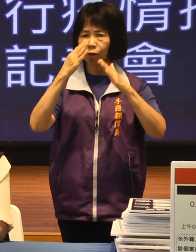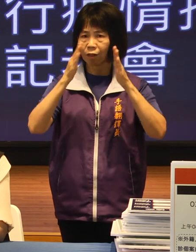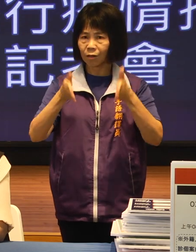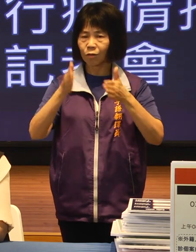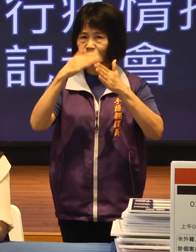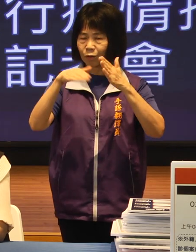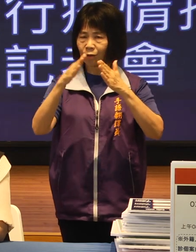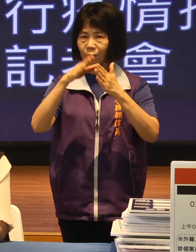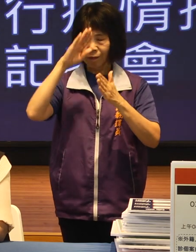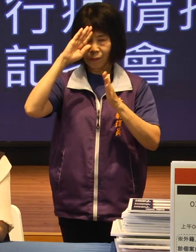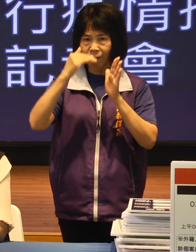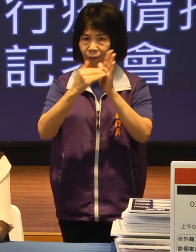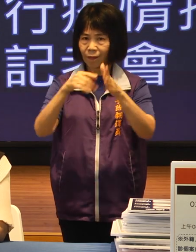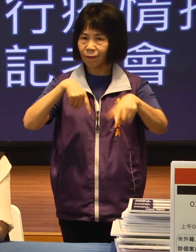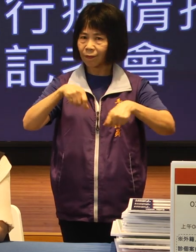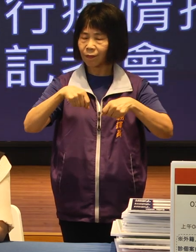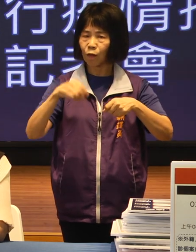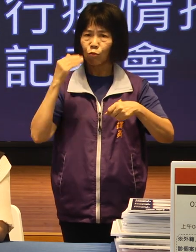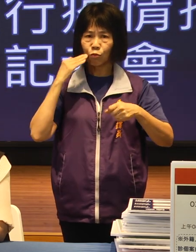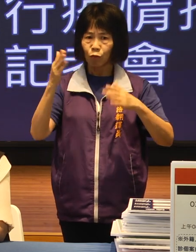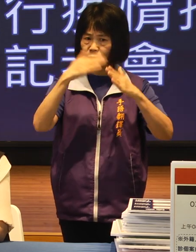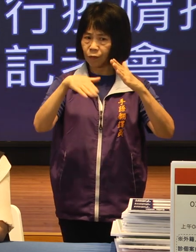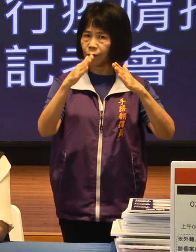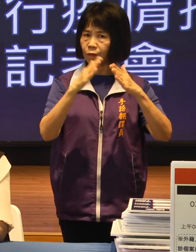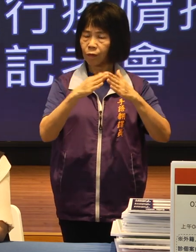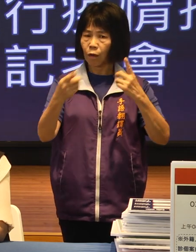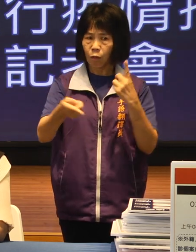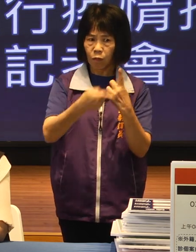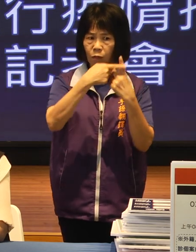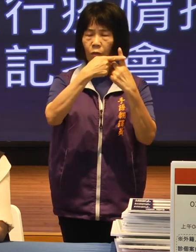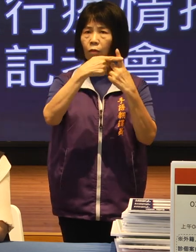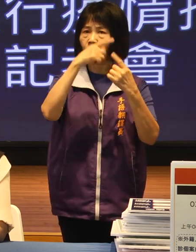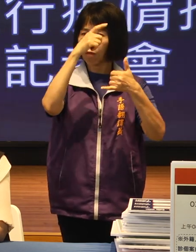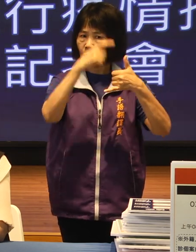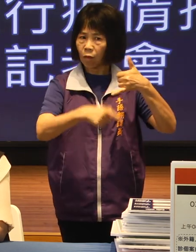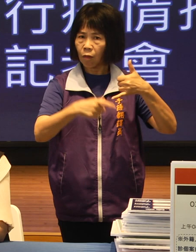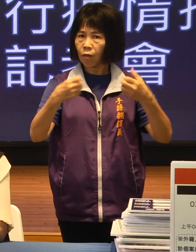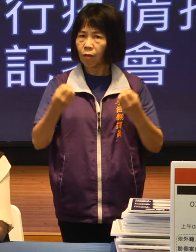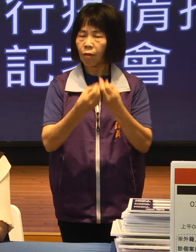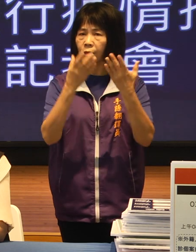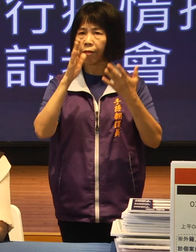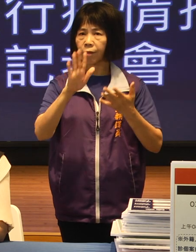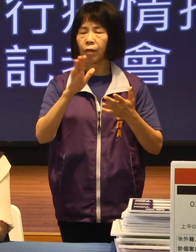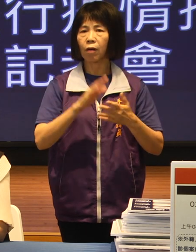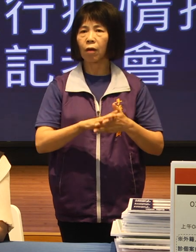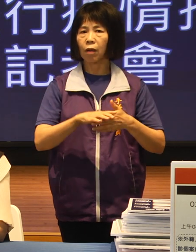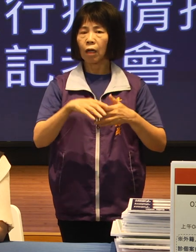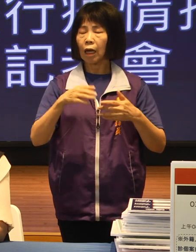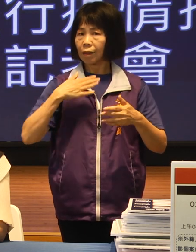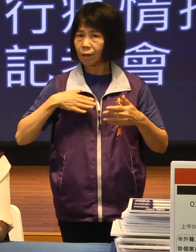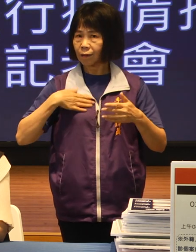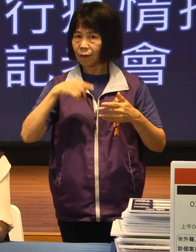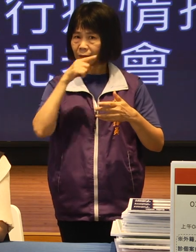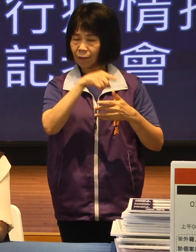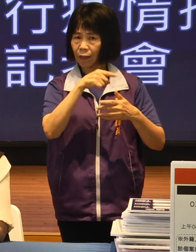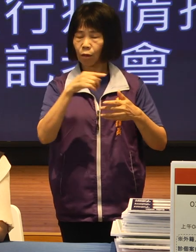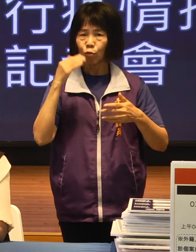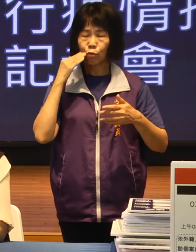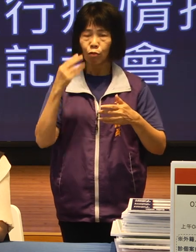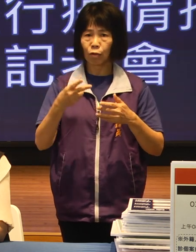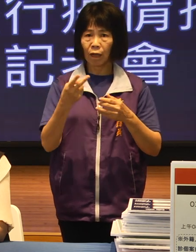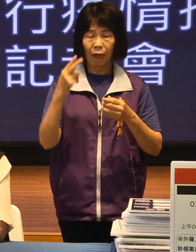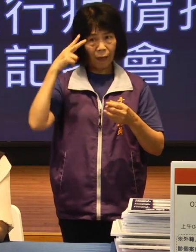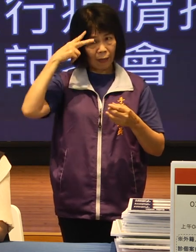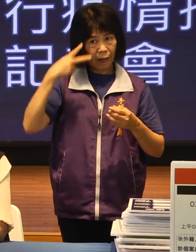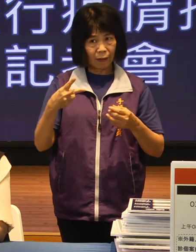那就是当学校呢有发生的确诊个案的时候，那先厘清确诊个案，如果在前两